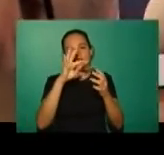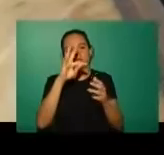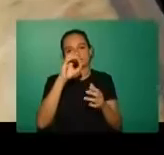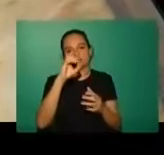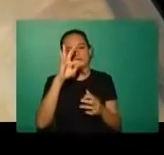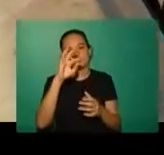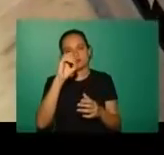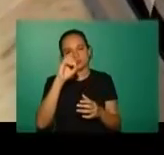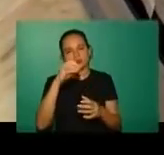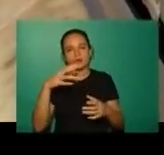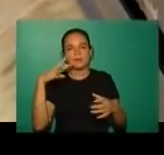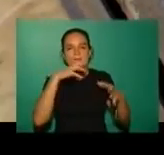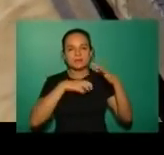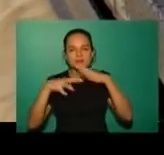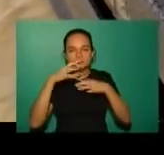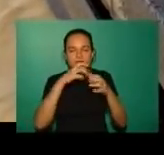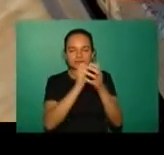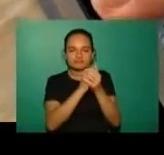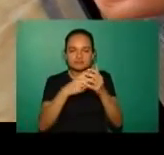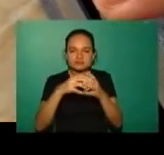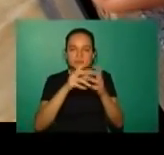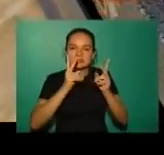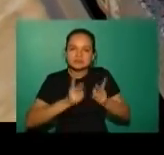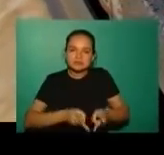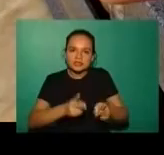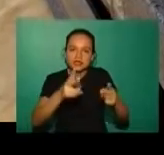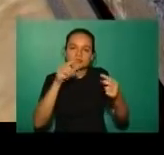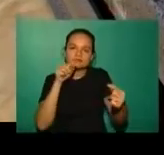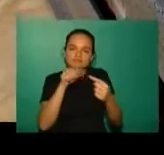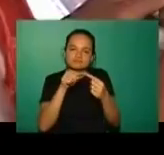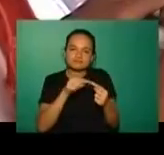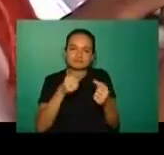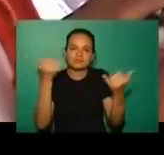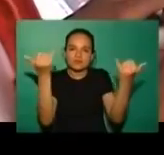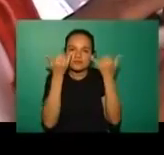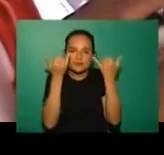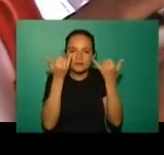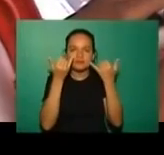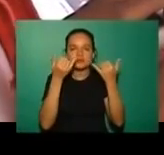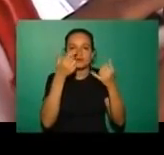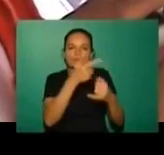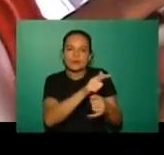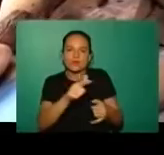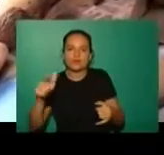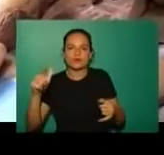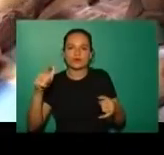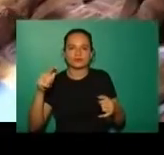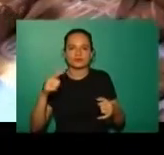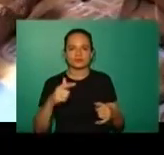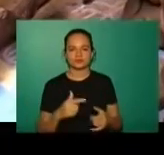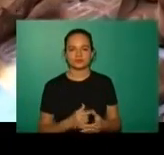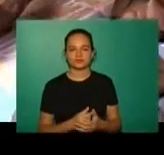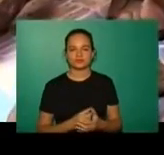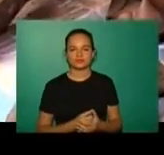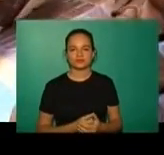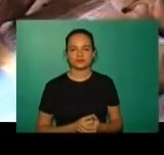relacionar. A percepção tátil quase sempre está associada às informações captadas pelos outros